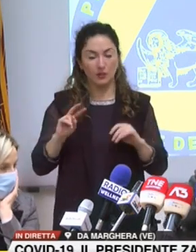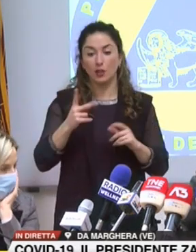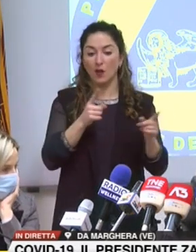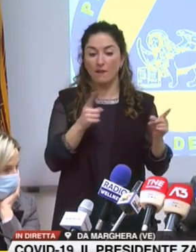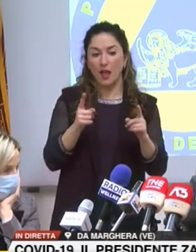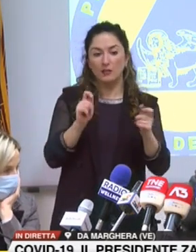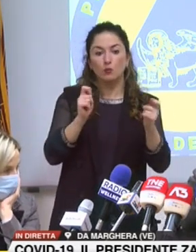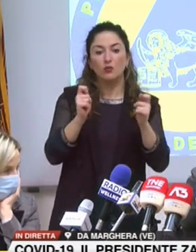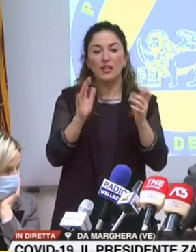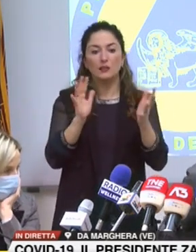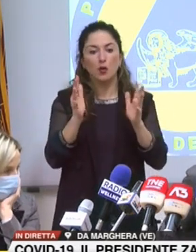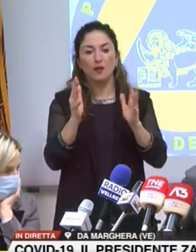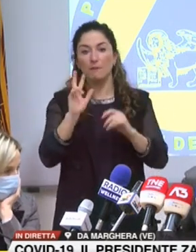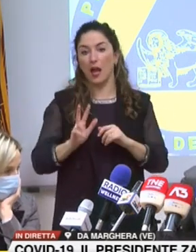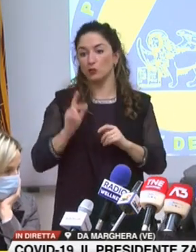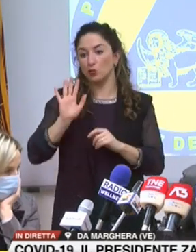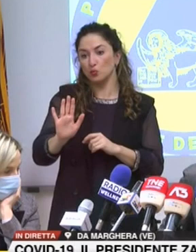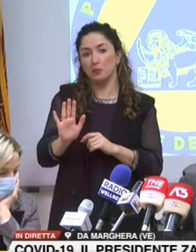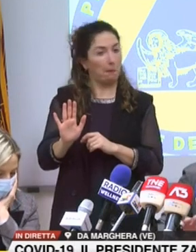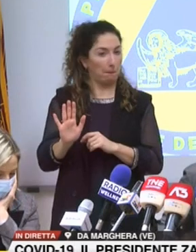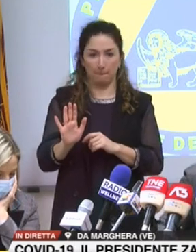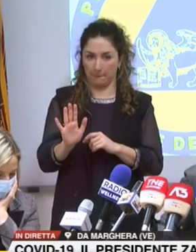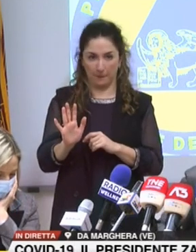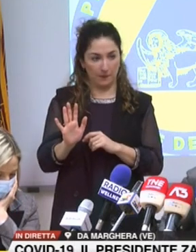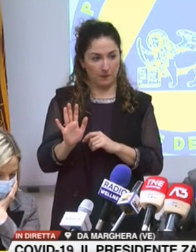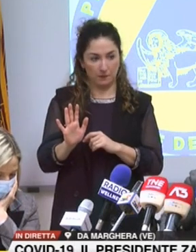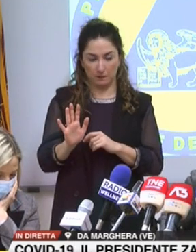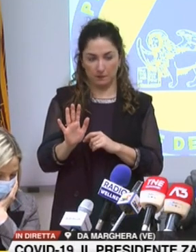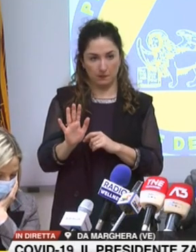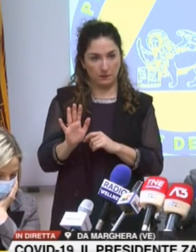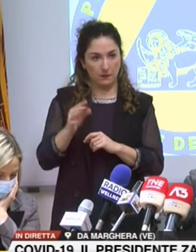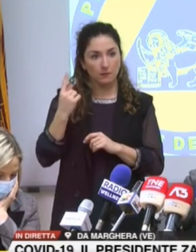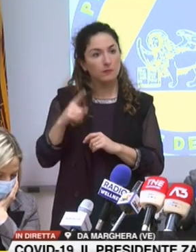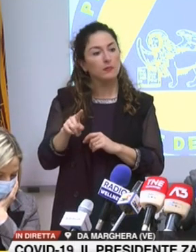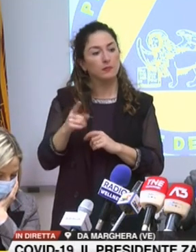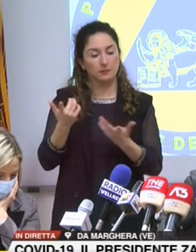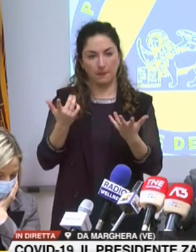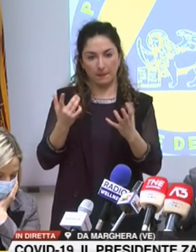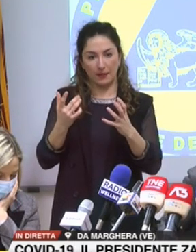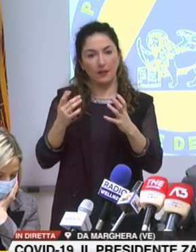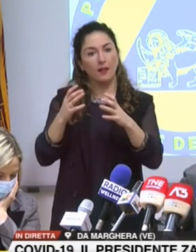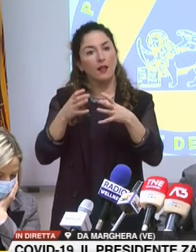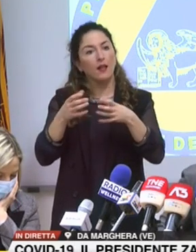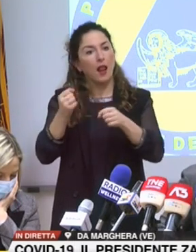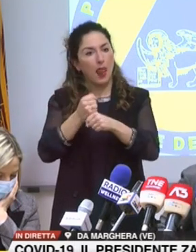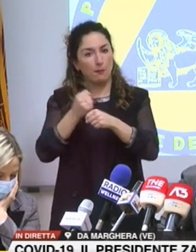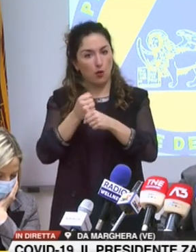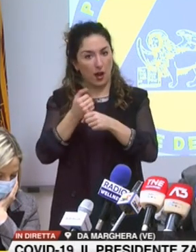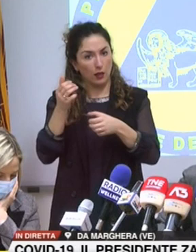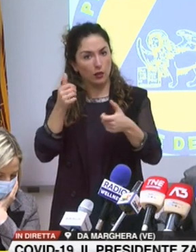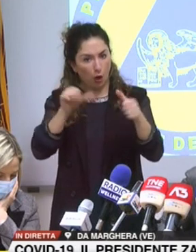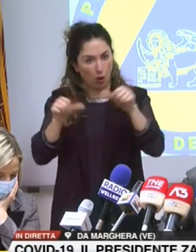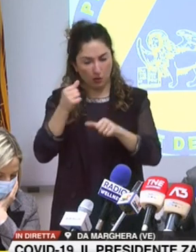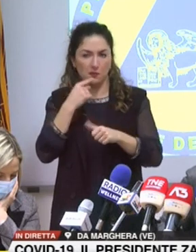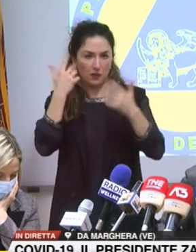avuto mutazioni di marzo. Questo ci dice l'Istituto Zooprofilattico che ha fatto le sequenziazioni. Peraltro noi stiamo